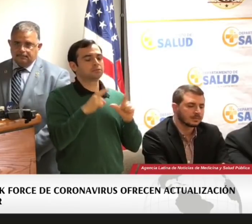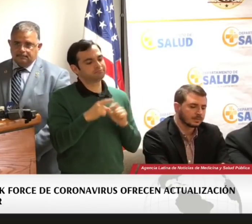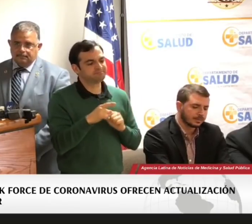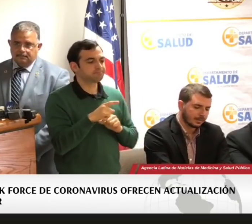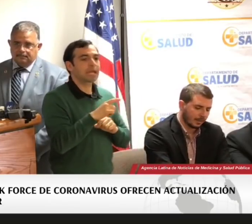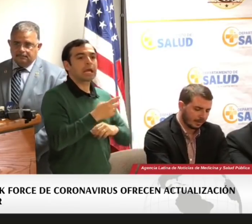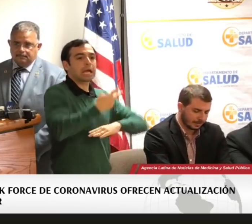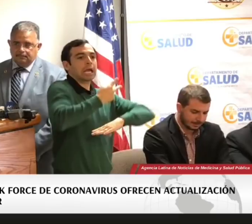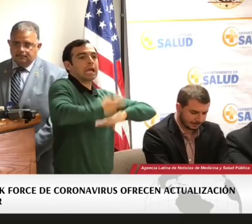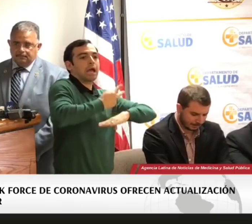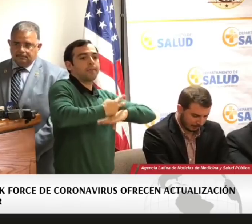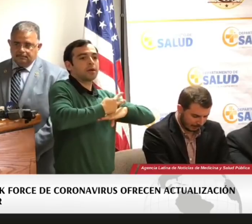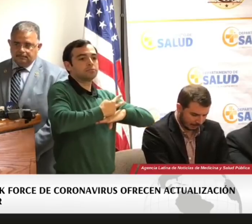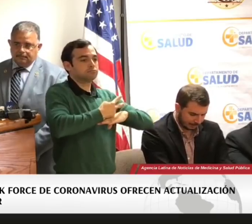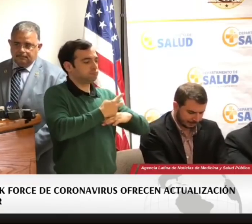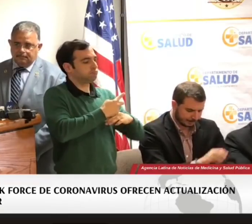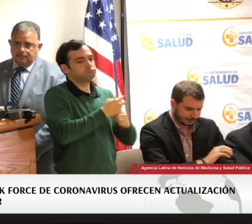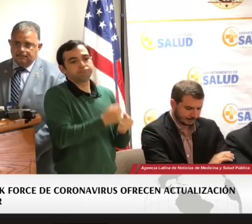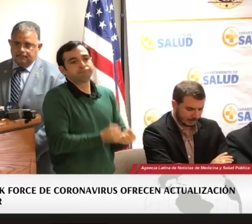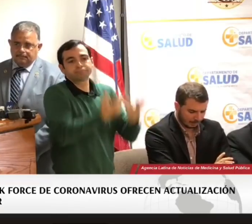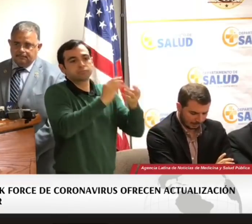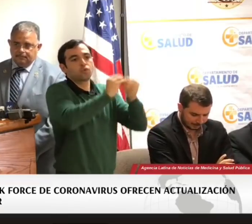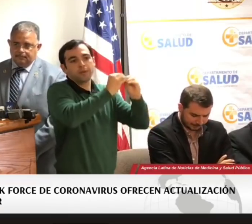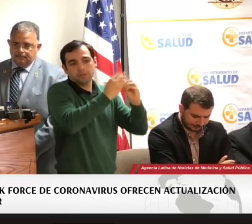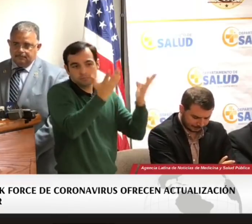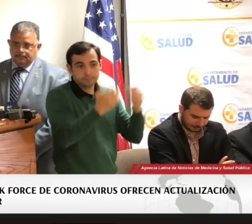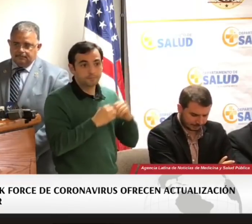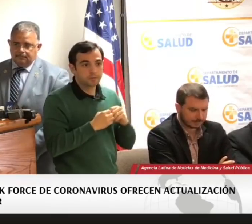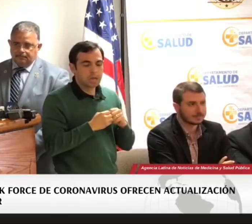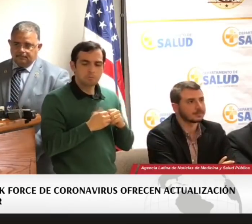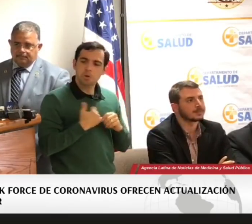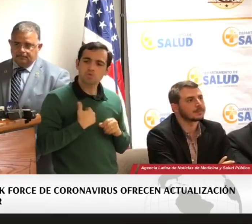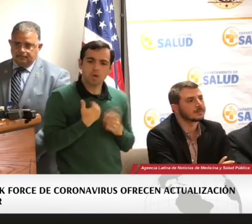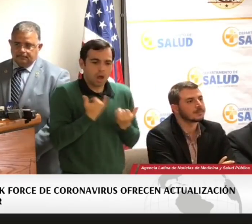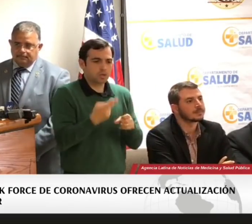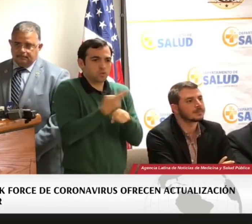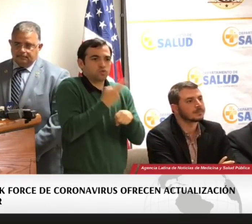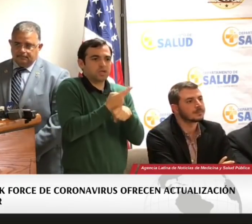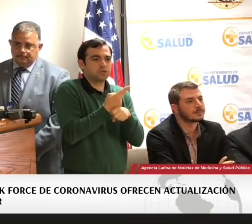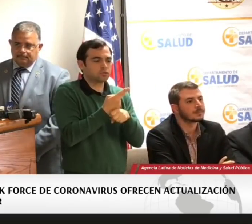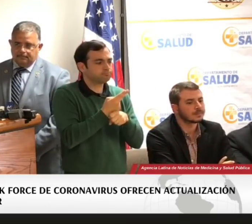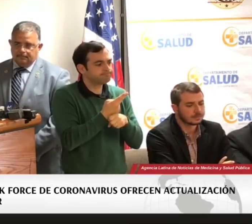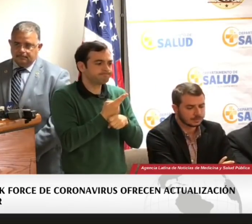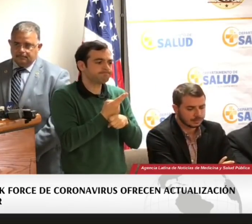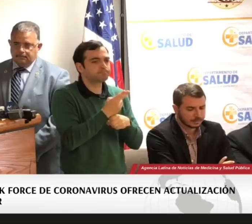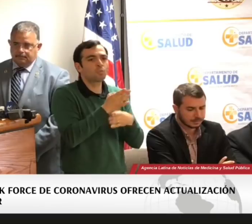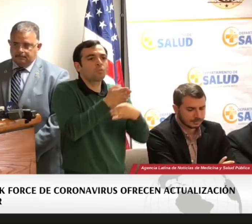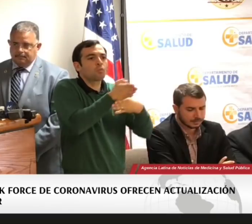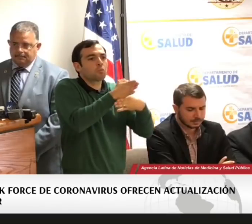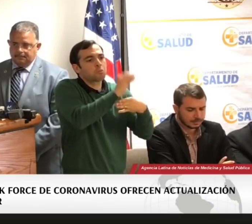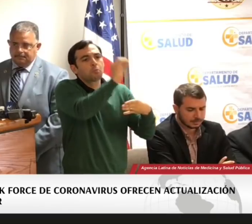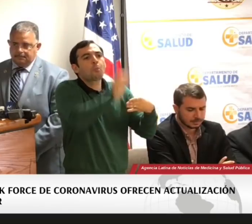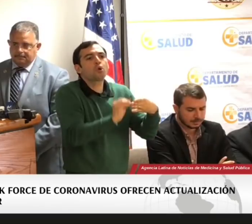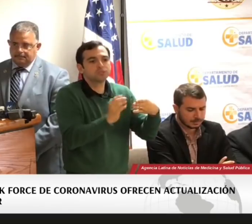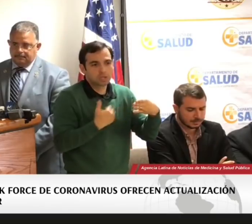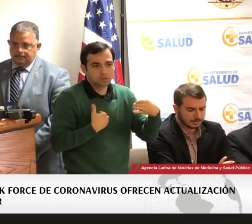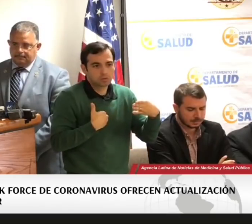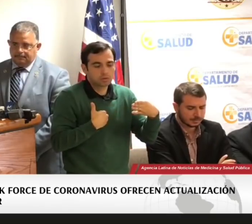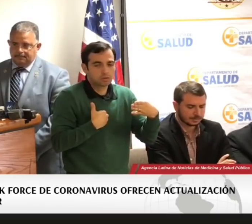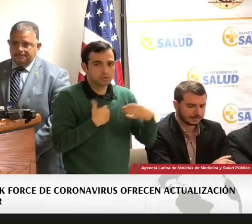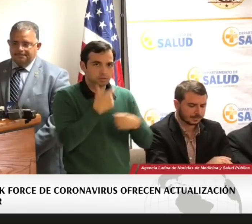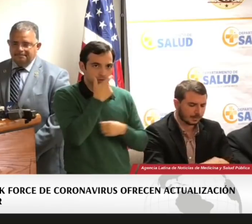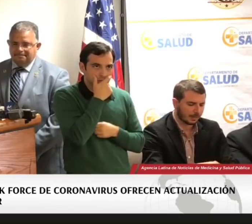el personal y solo estoy usando 1% de disponibilidad de camas. Pues ellos en los diferentes escenarios pues han dicho, yo